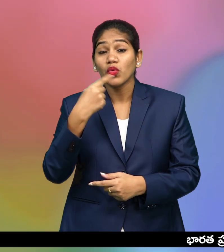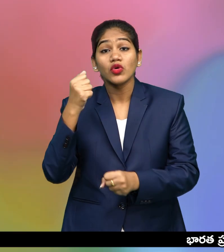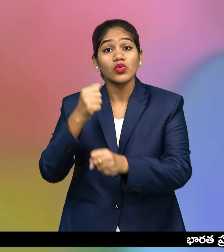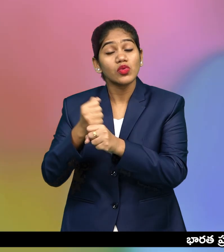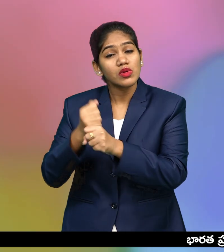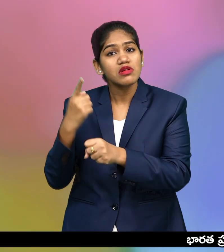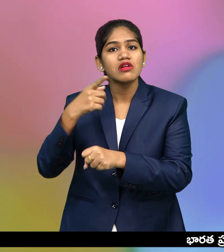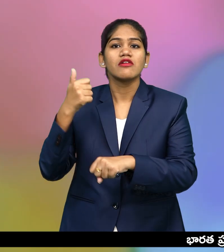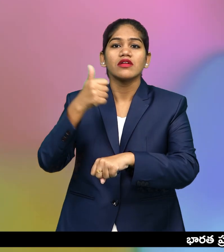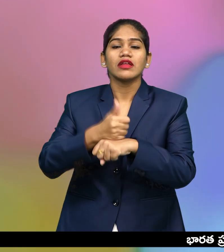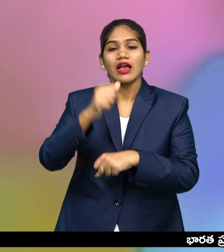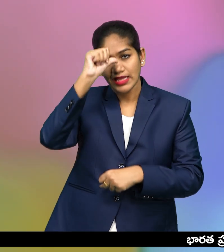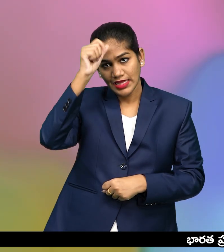భారత ప్రభుత్వంచే స్థాపించబడిన